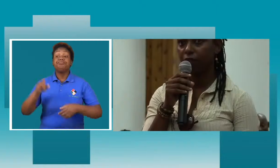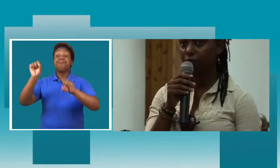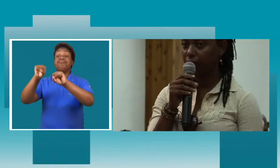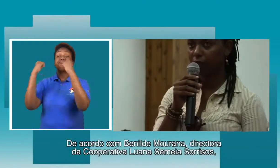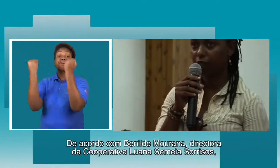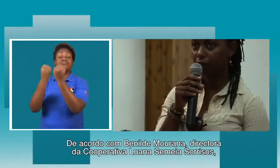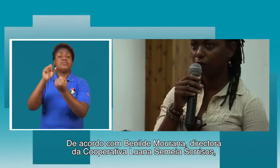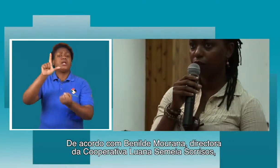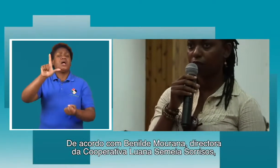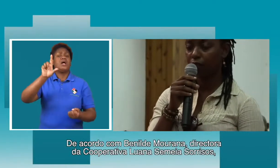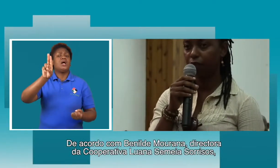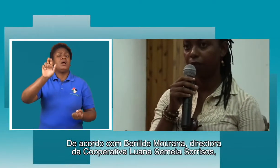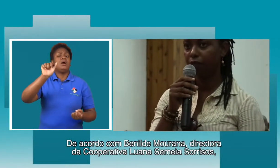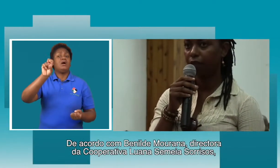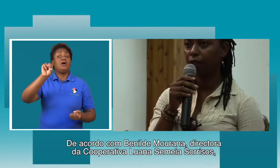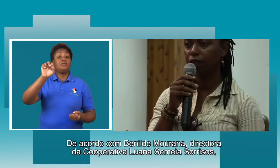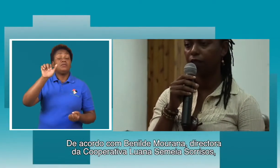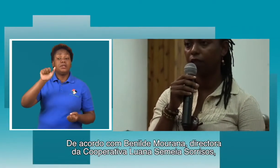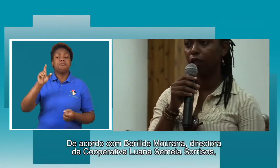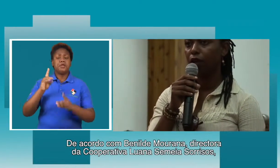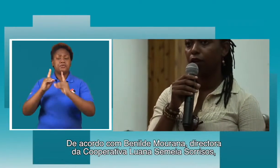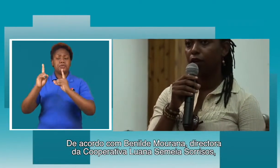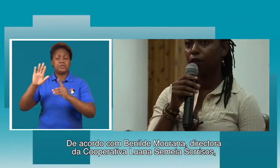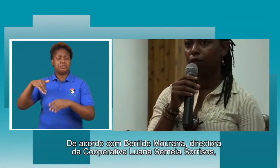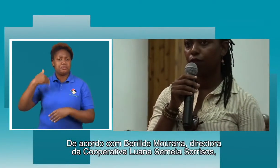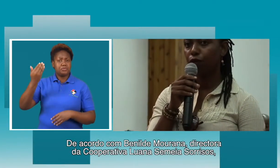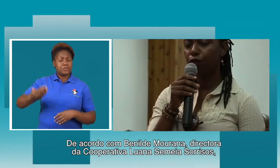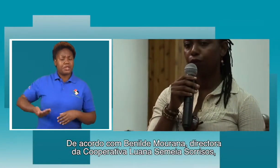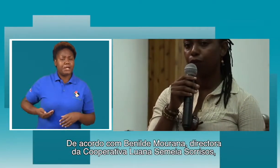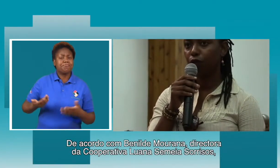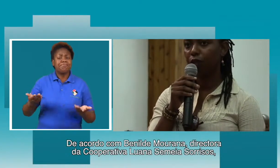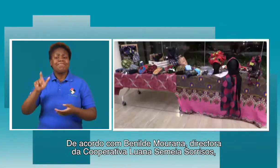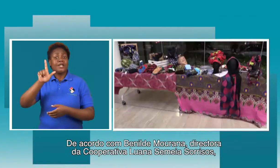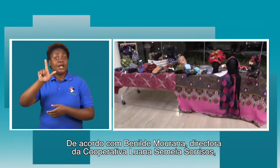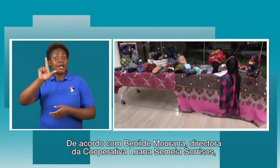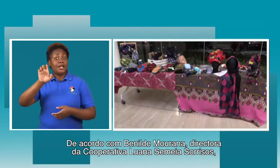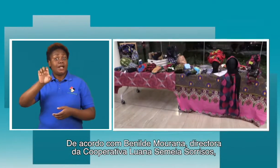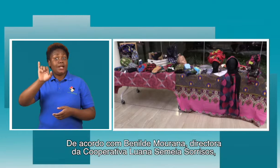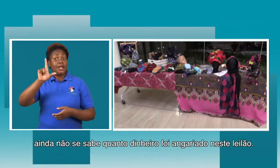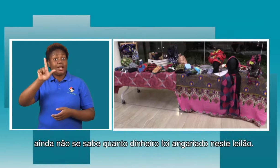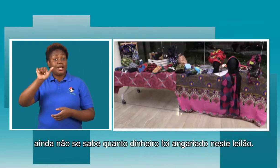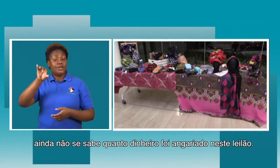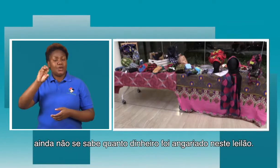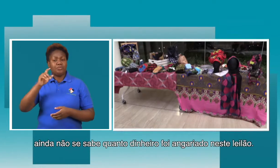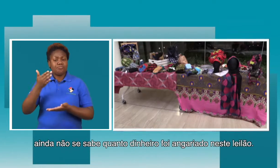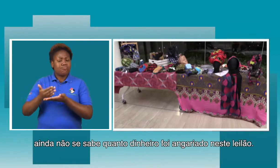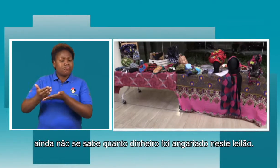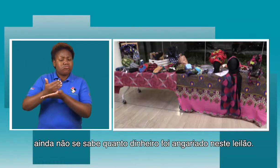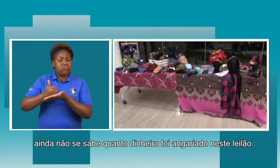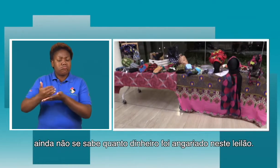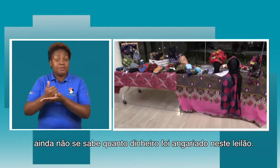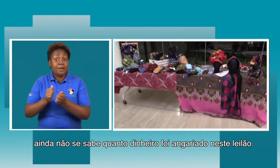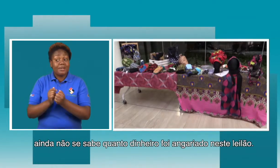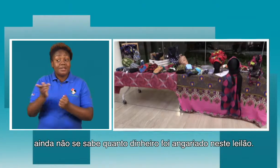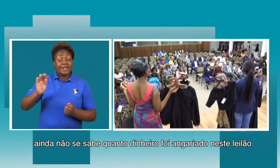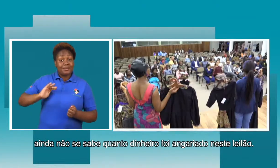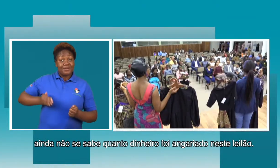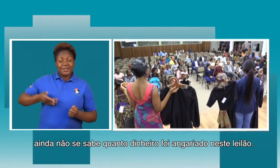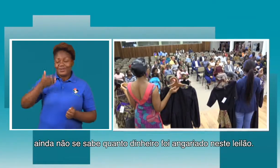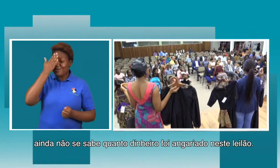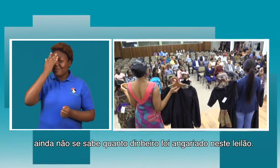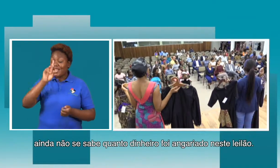De acordo com Benilde Mourana, diretora da cooperativa Luana Semê Sorrisos, ainda não se sabe o quanto dinheiro